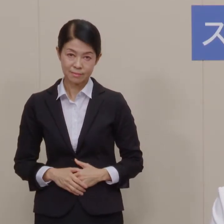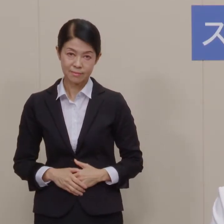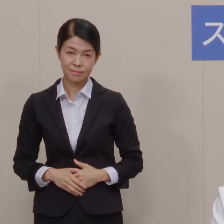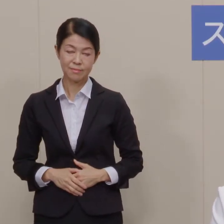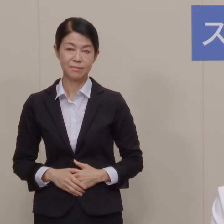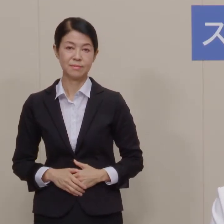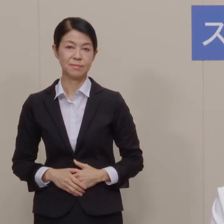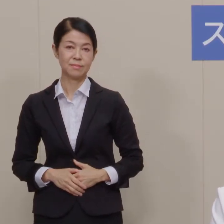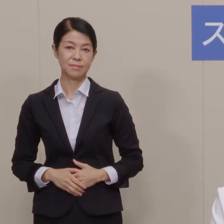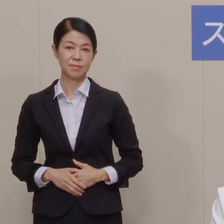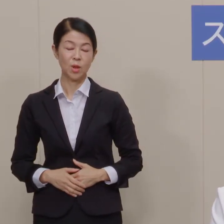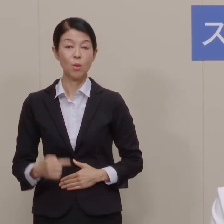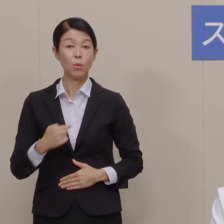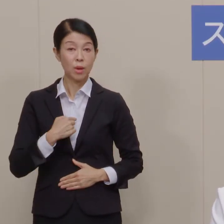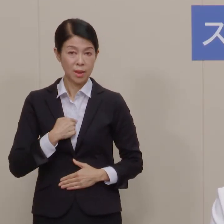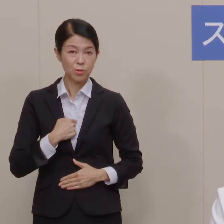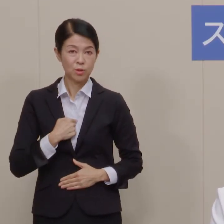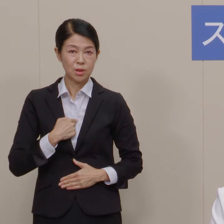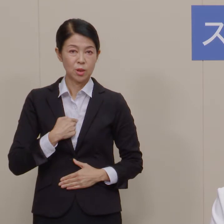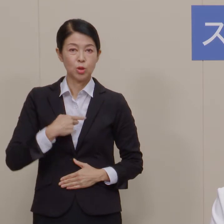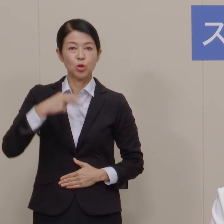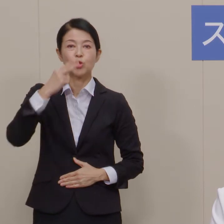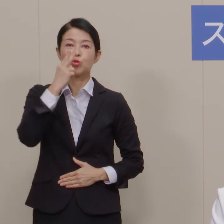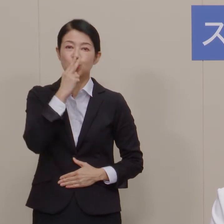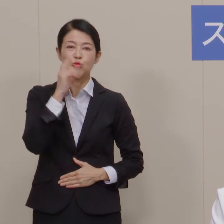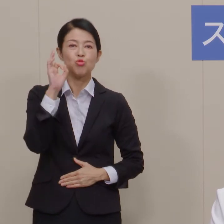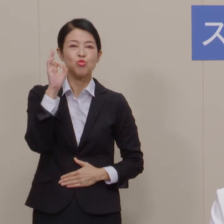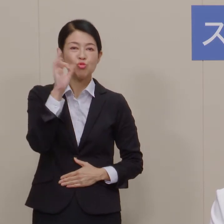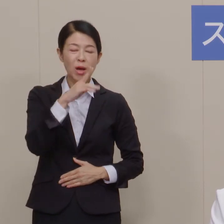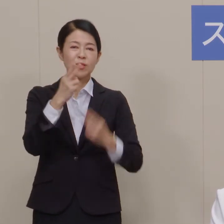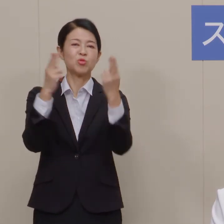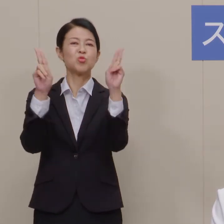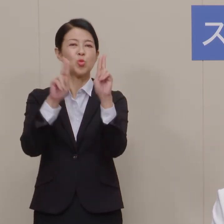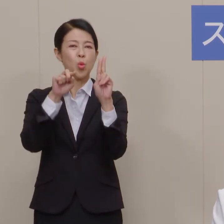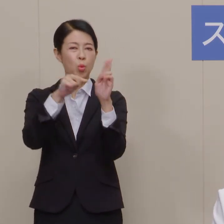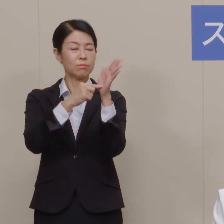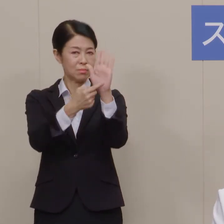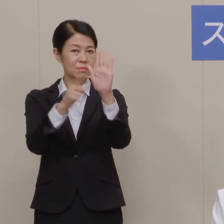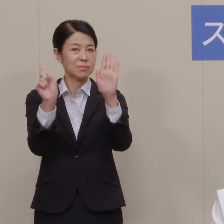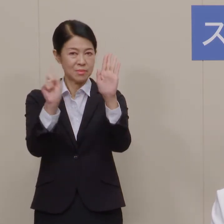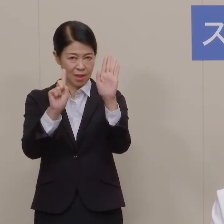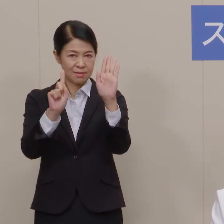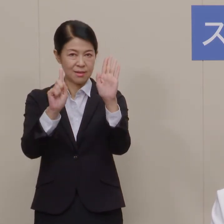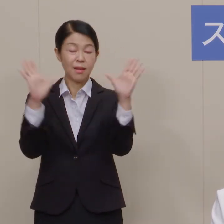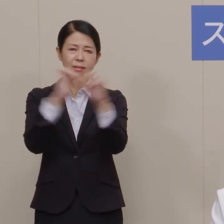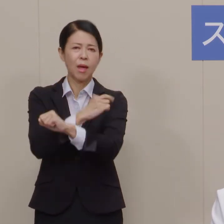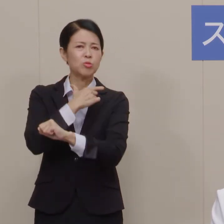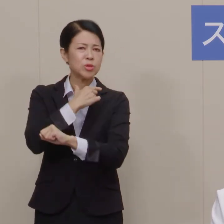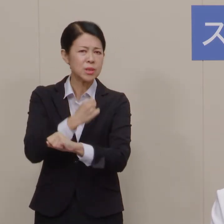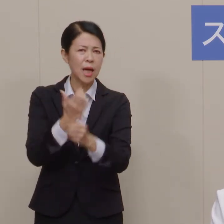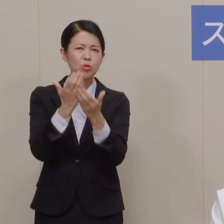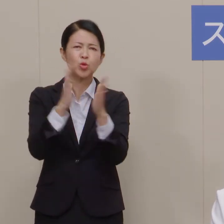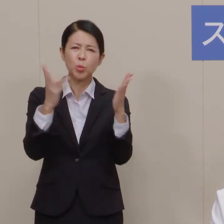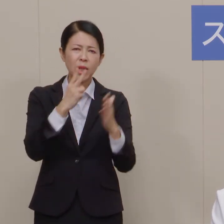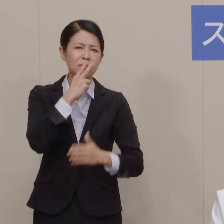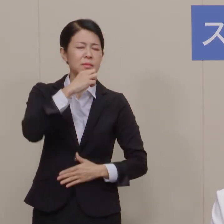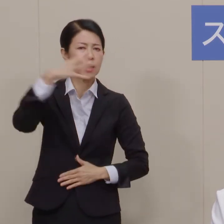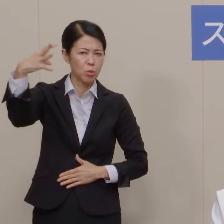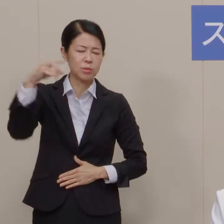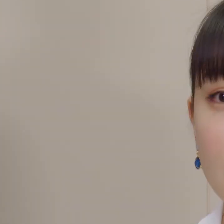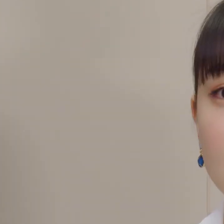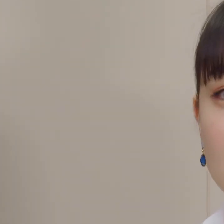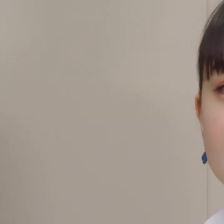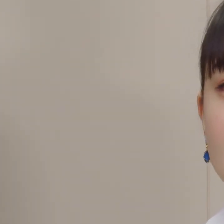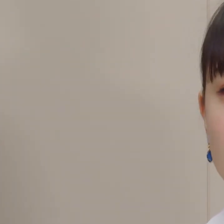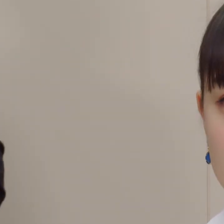ということで、私スワン島ナオのマニフェストは、なくしたい望まない煙です